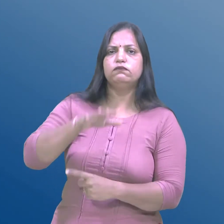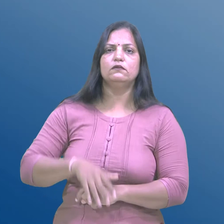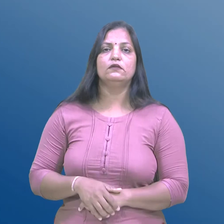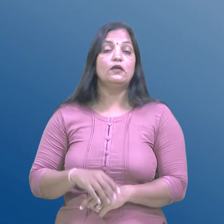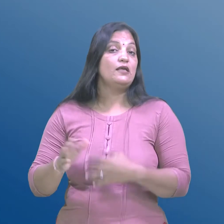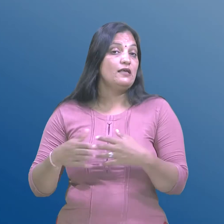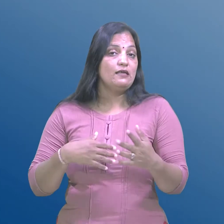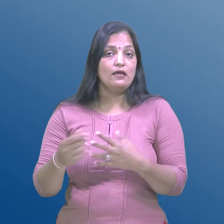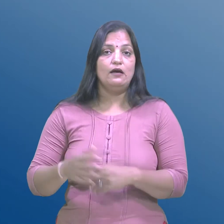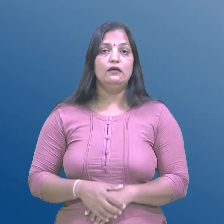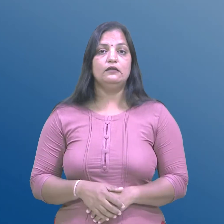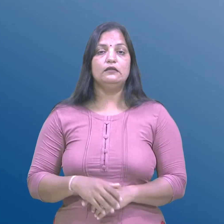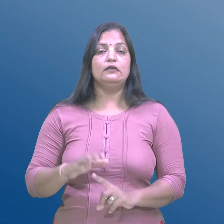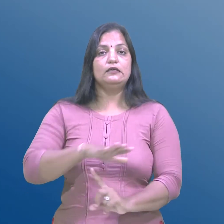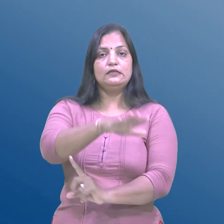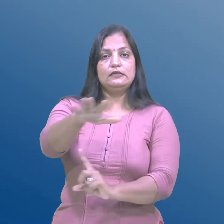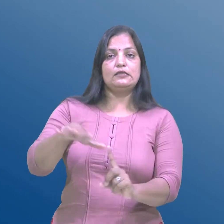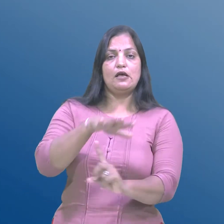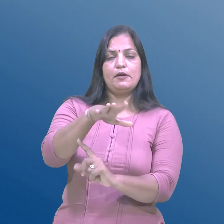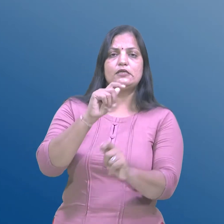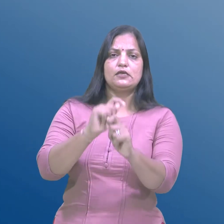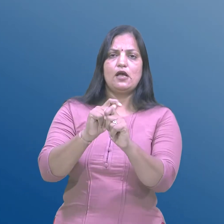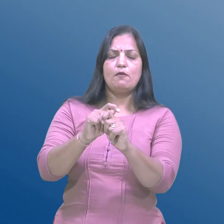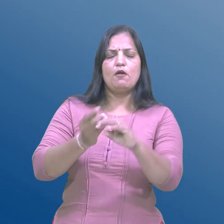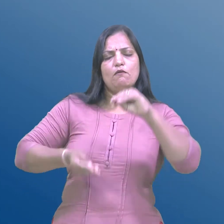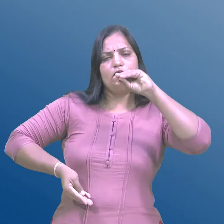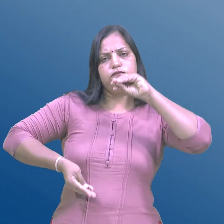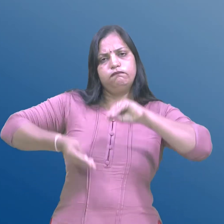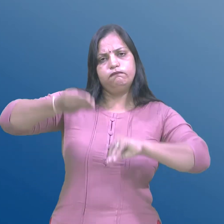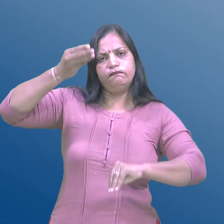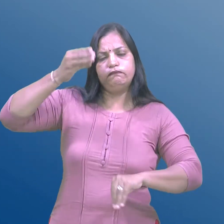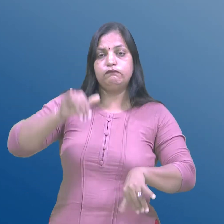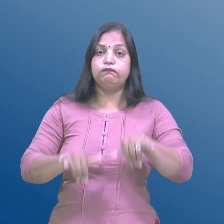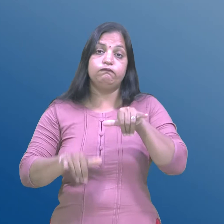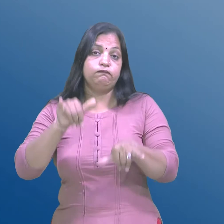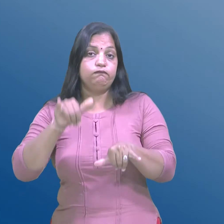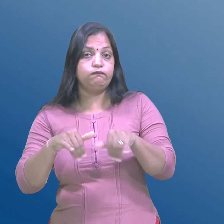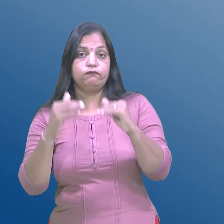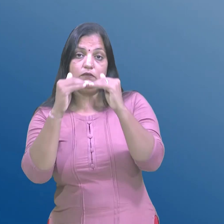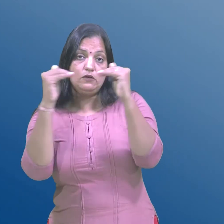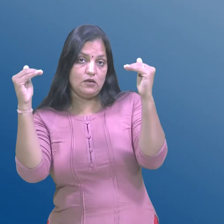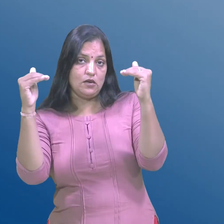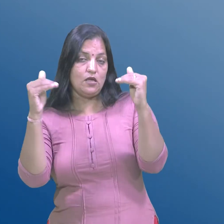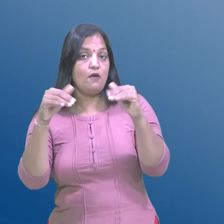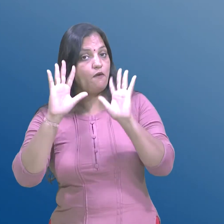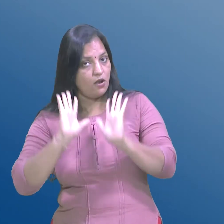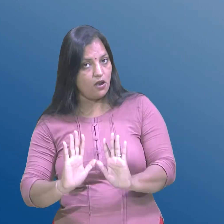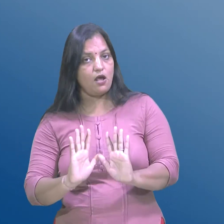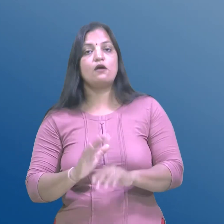અથવા સામાજિક કાર્યોનું સૌથી વધુ અનુકૂળ સ્તર જાળવી રાખવા